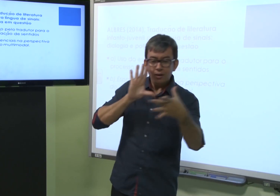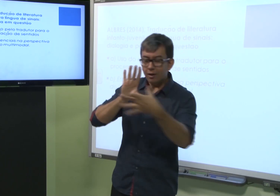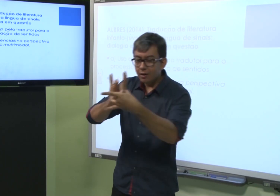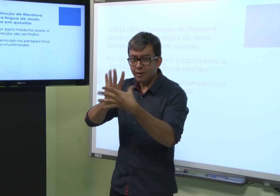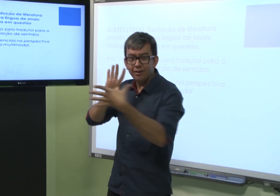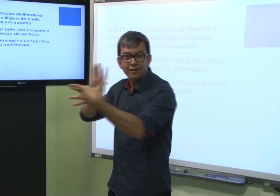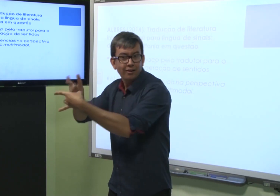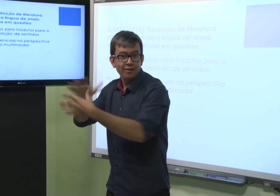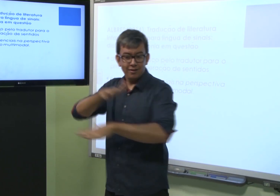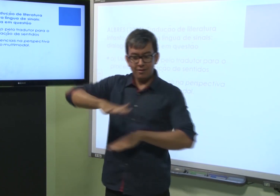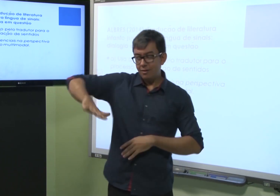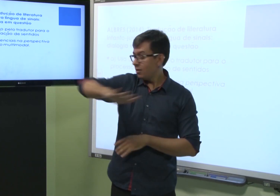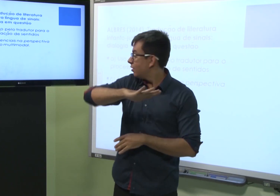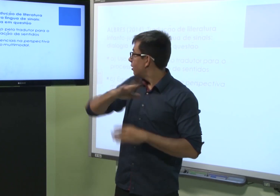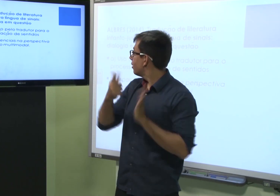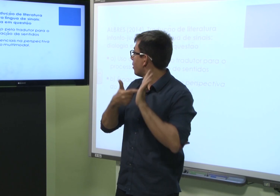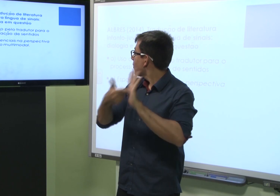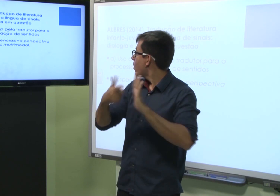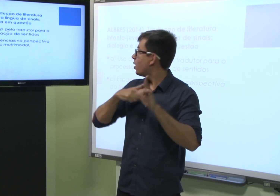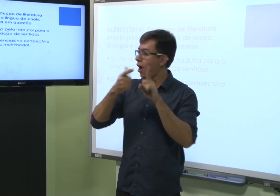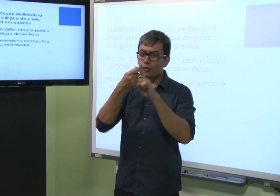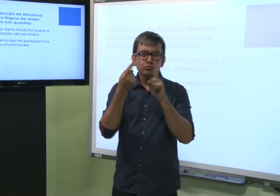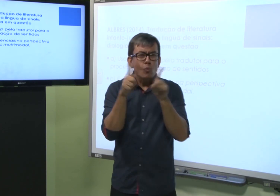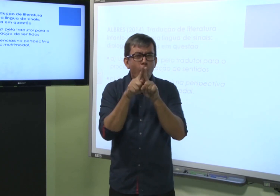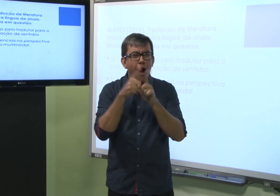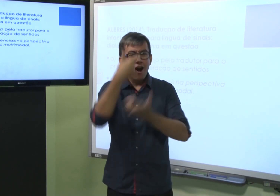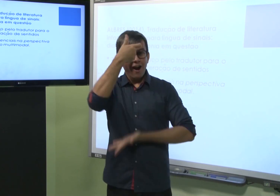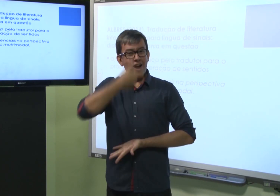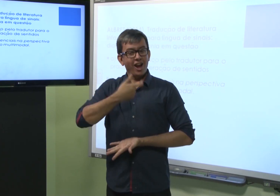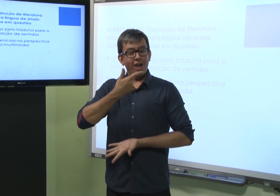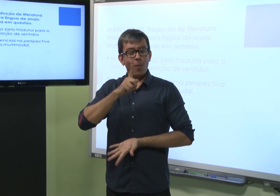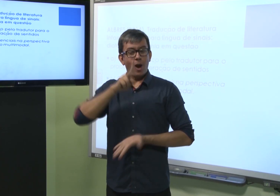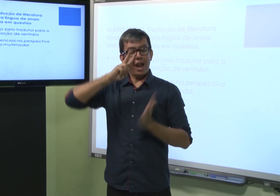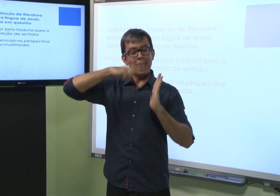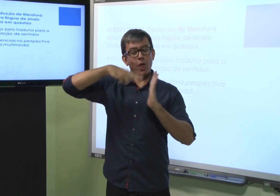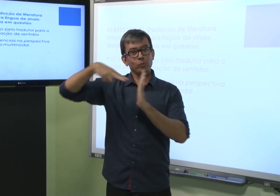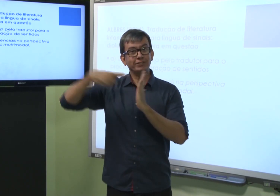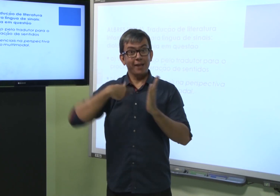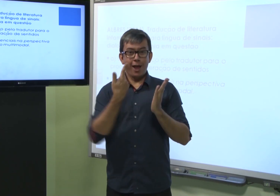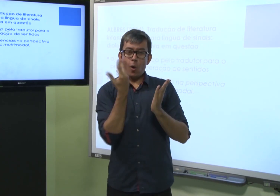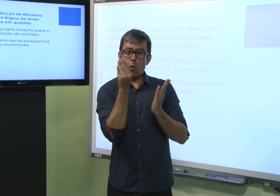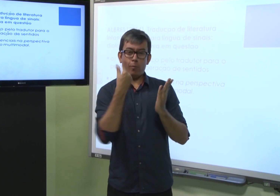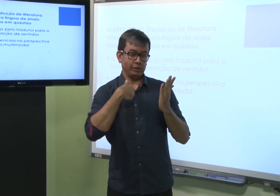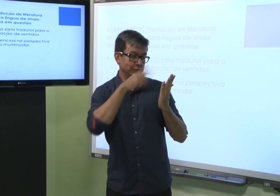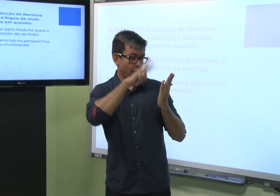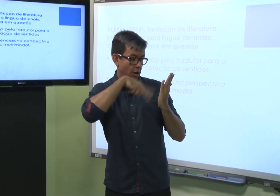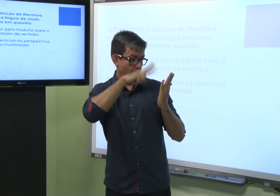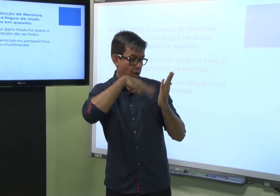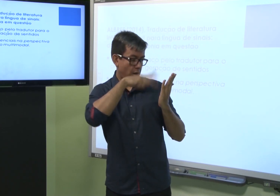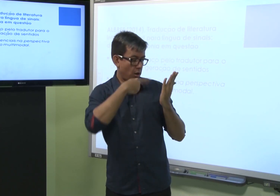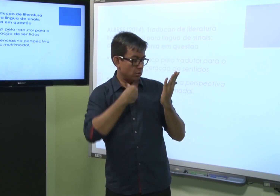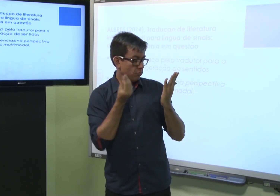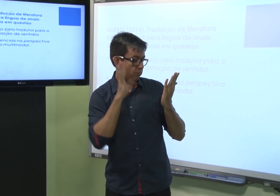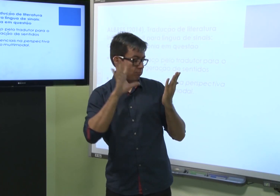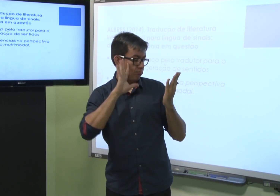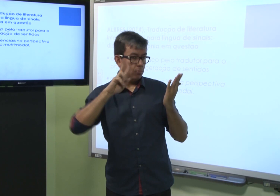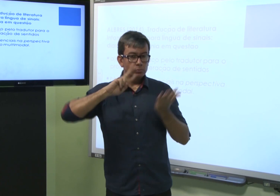texto por exemplo, se eu estou lendo o texto, como que eu